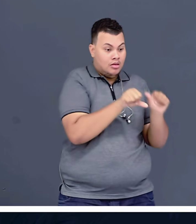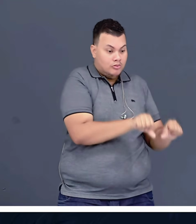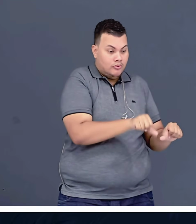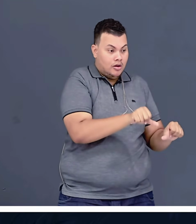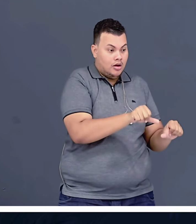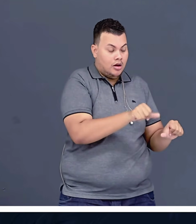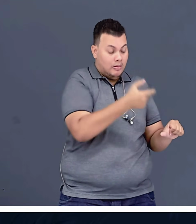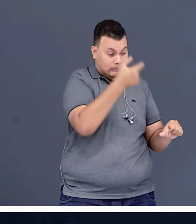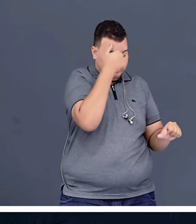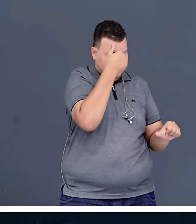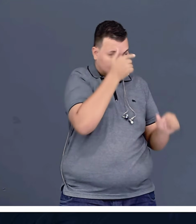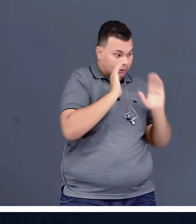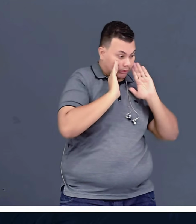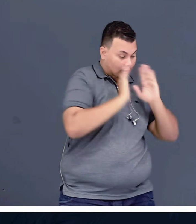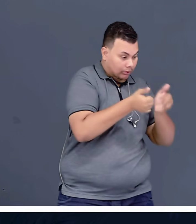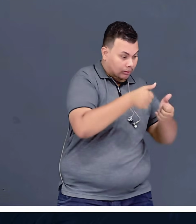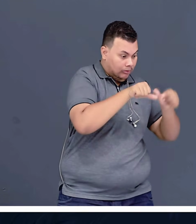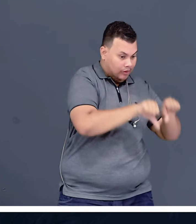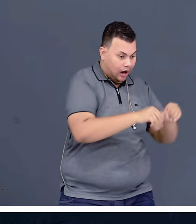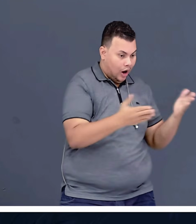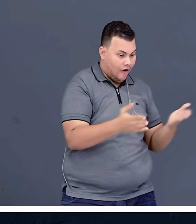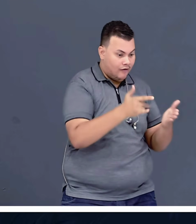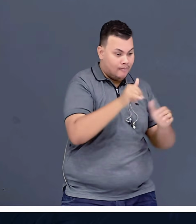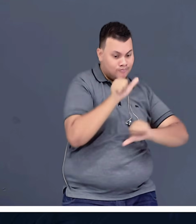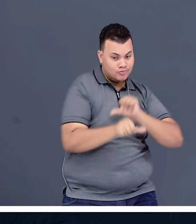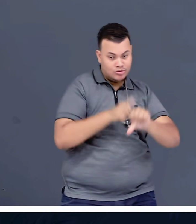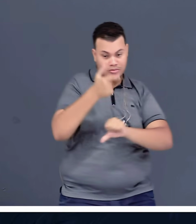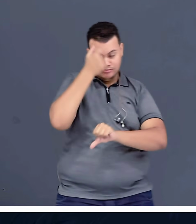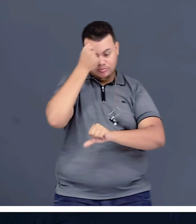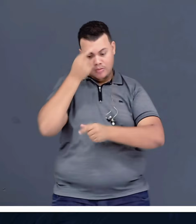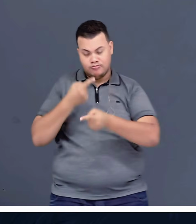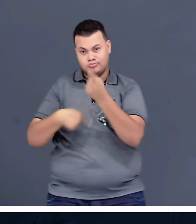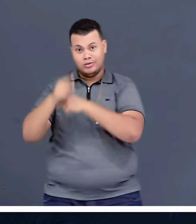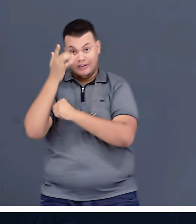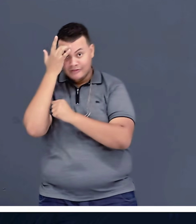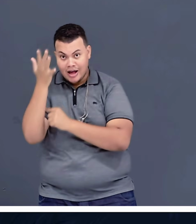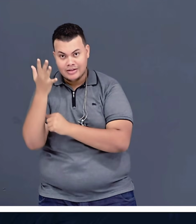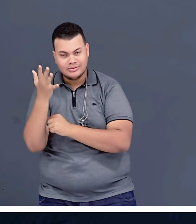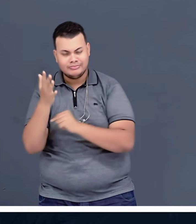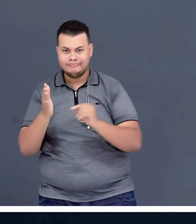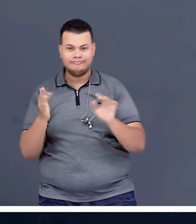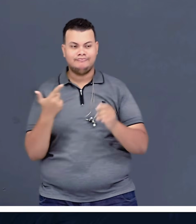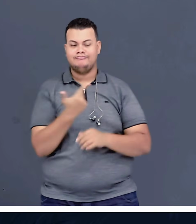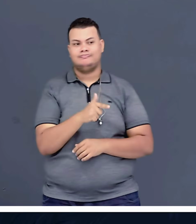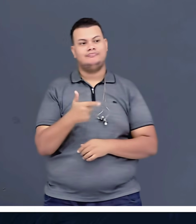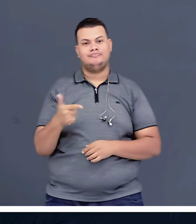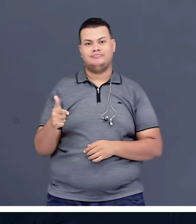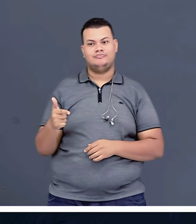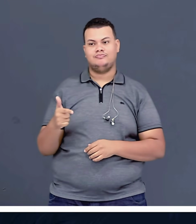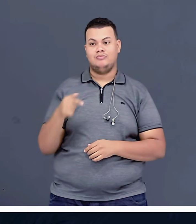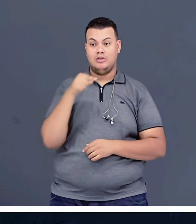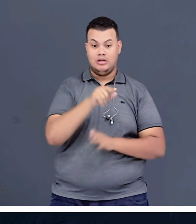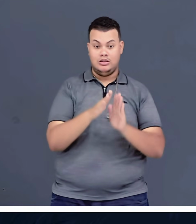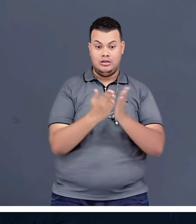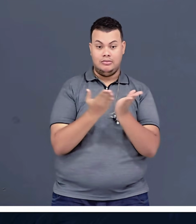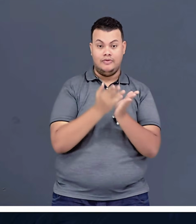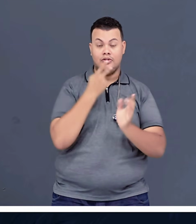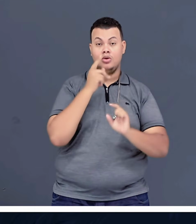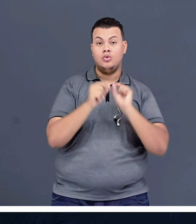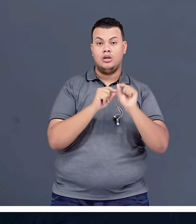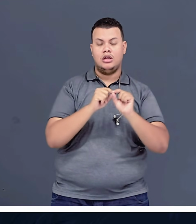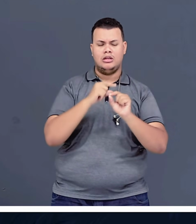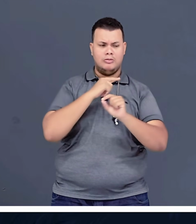mentalidade de quê, gente? Da abundância. E foi fácil? De jeito nenhum. A palavra diz que com um